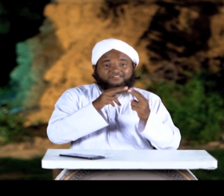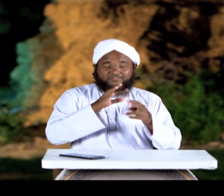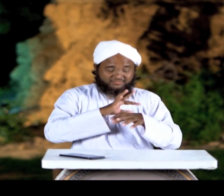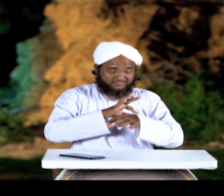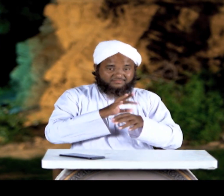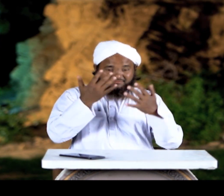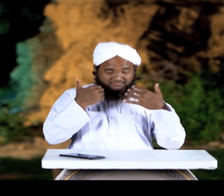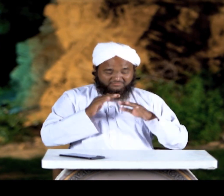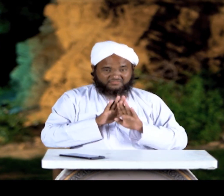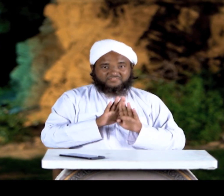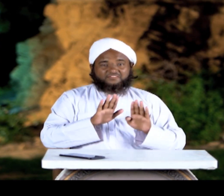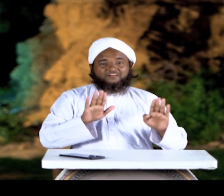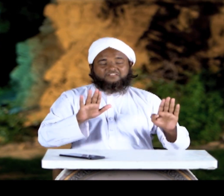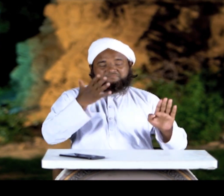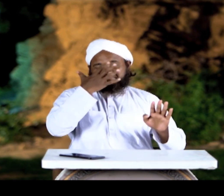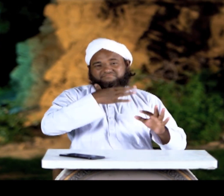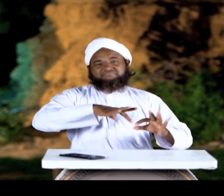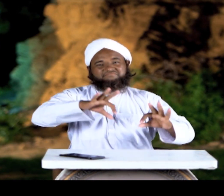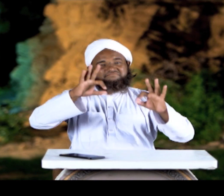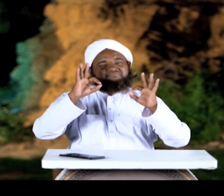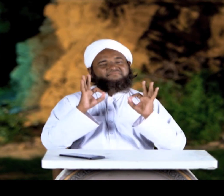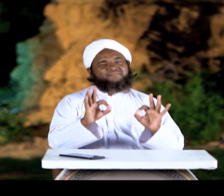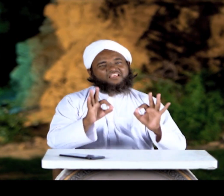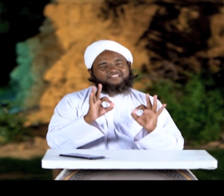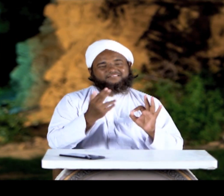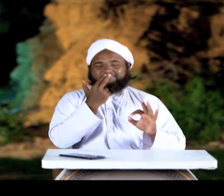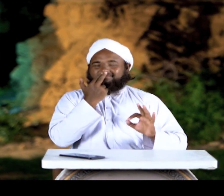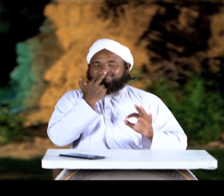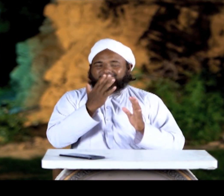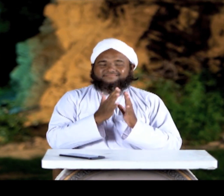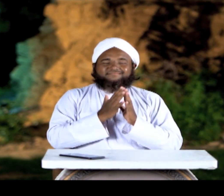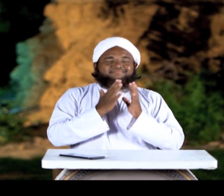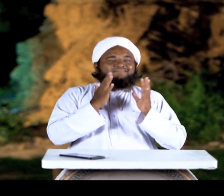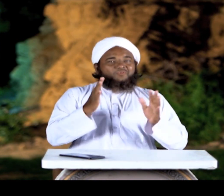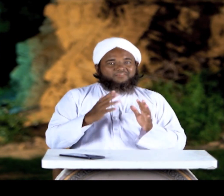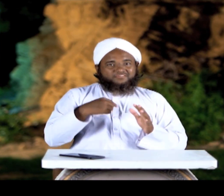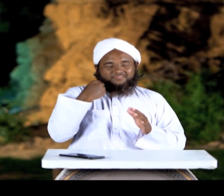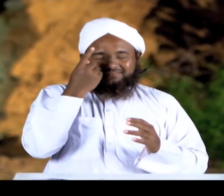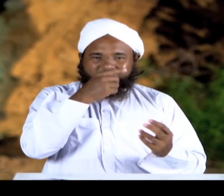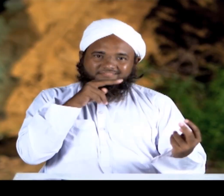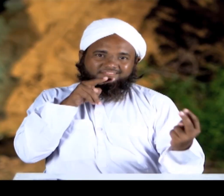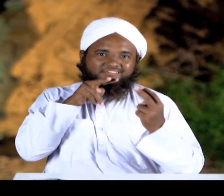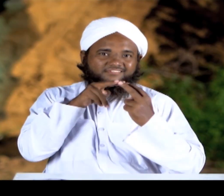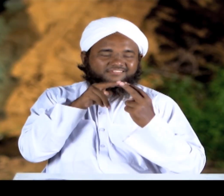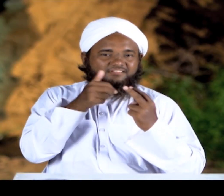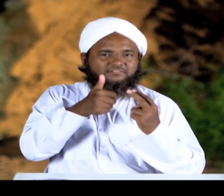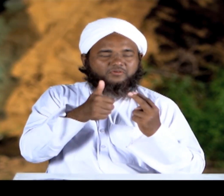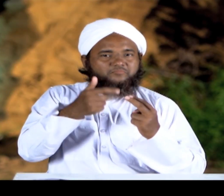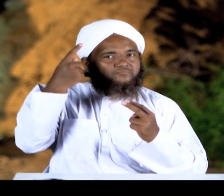میں ملبوس ایک حسن و جمال کے پیکر معطر بزرگ کی زیارت کی۔ ایسا صاحب حسن و